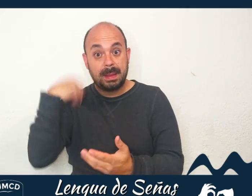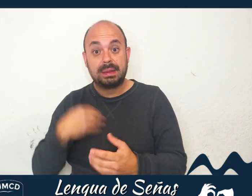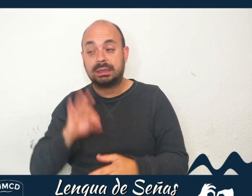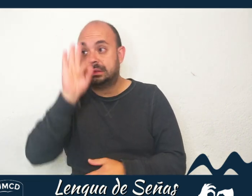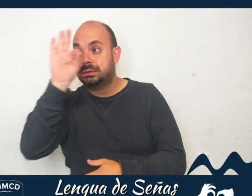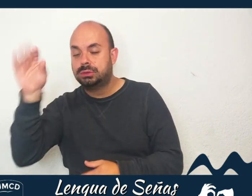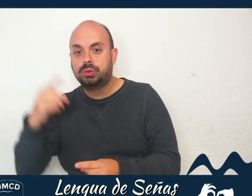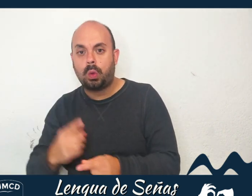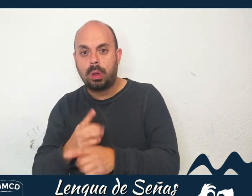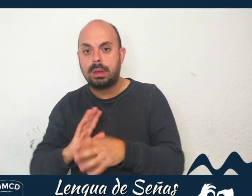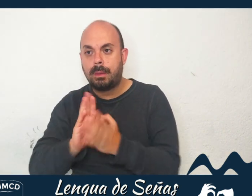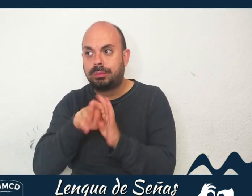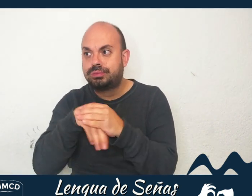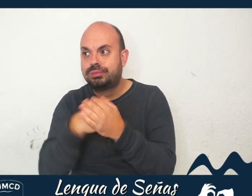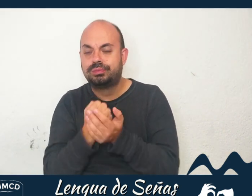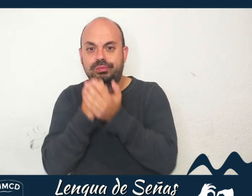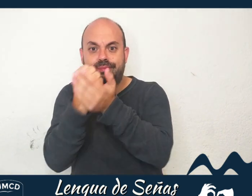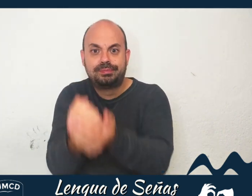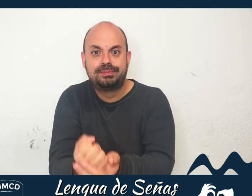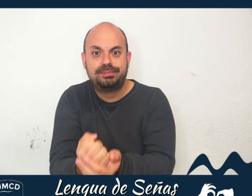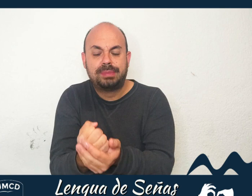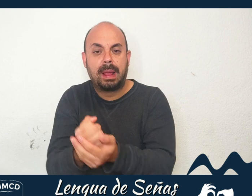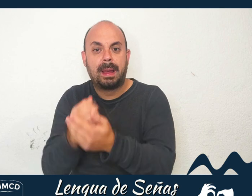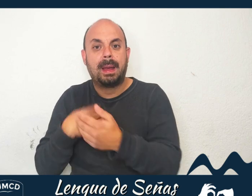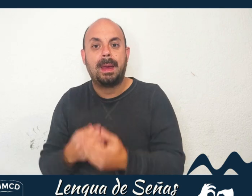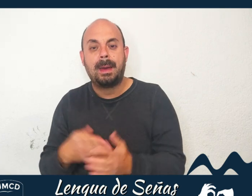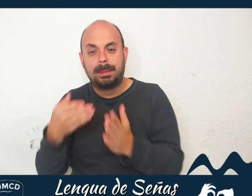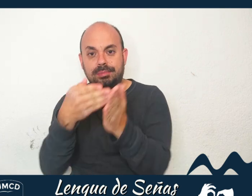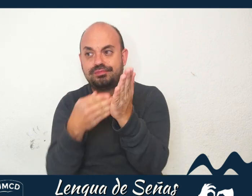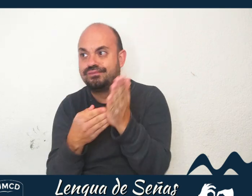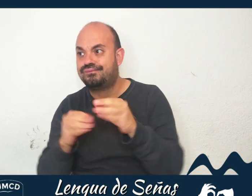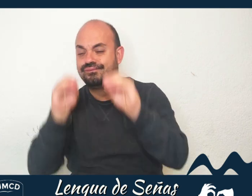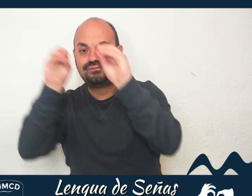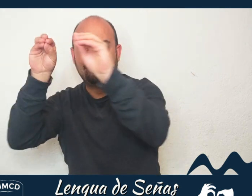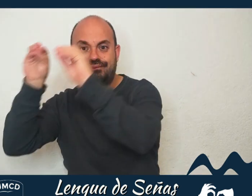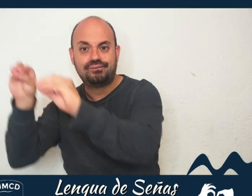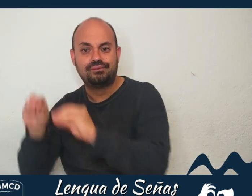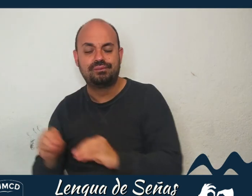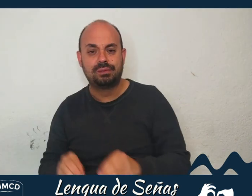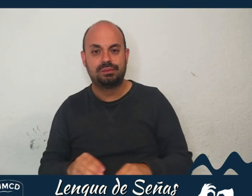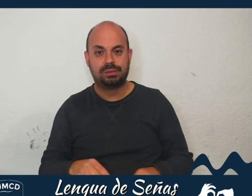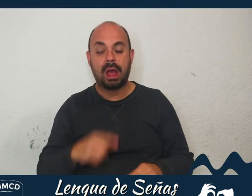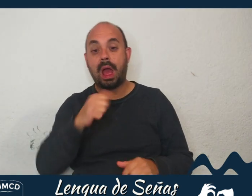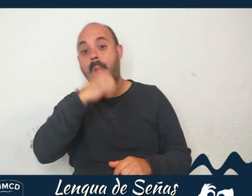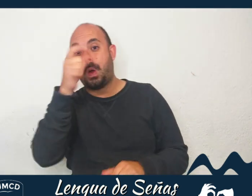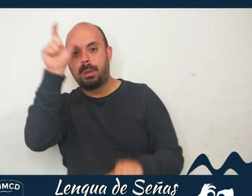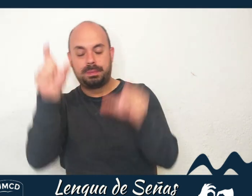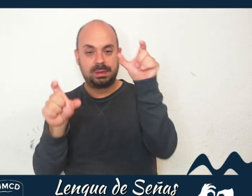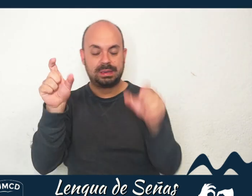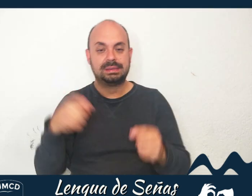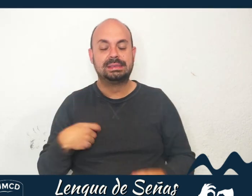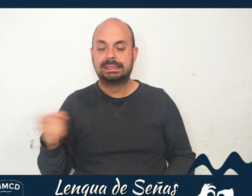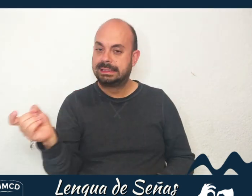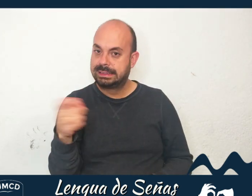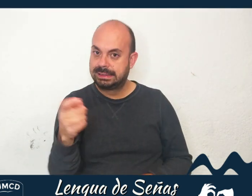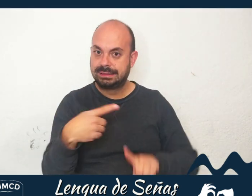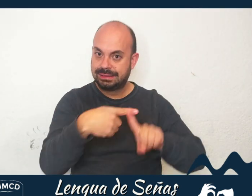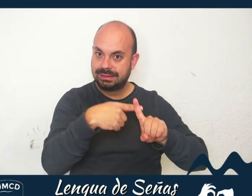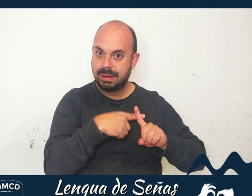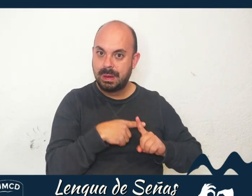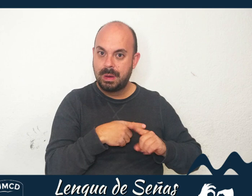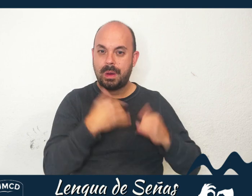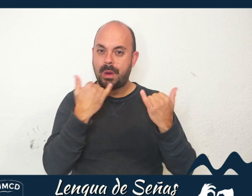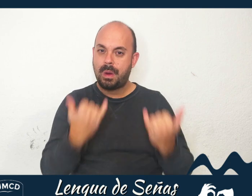podemos aprender para estar atentos del llamado de Dios a predicar el Evangelio a las personas que están